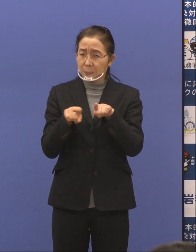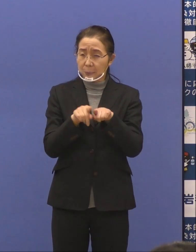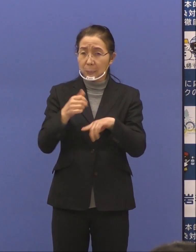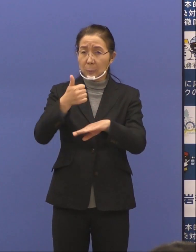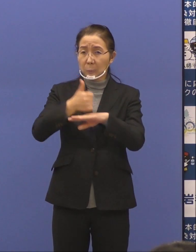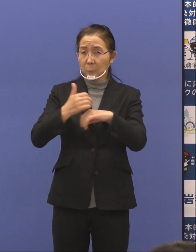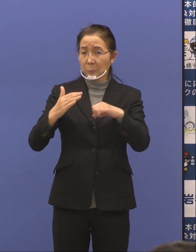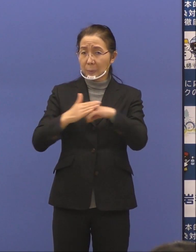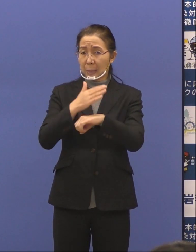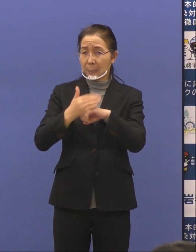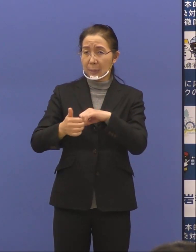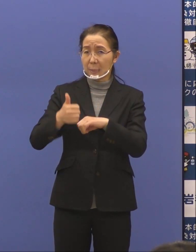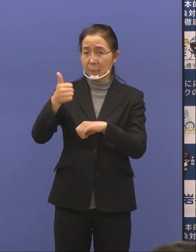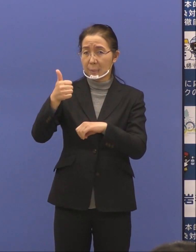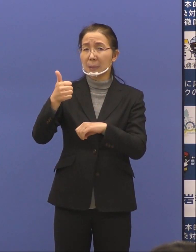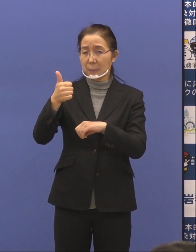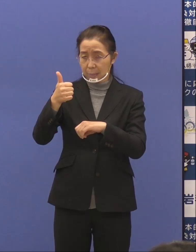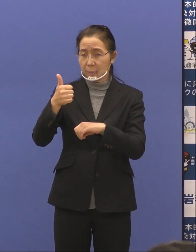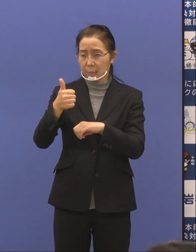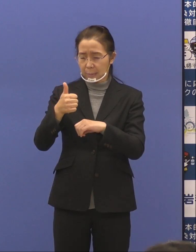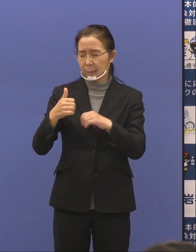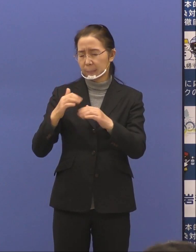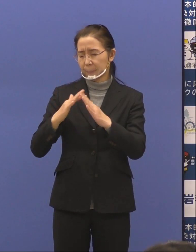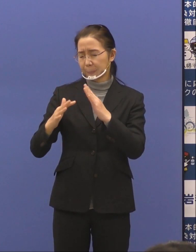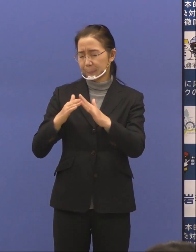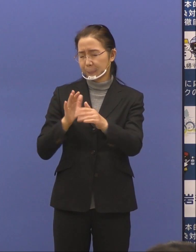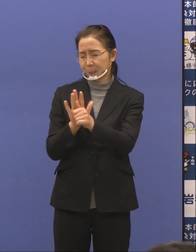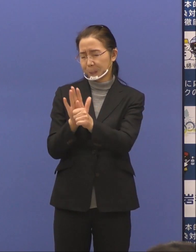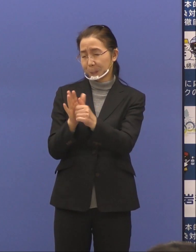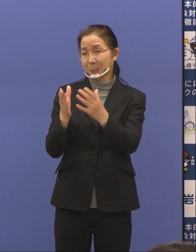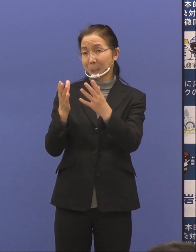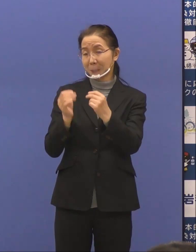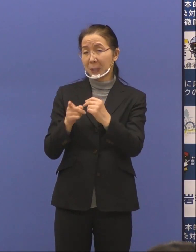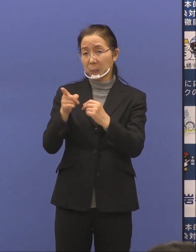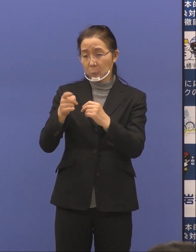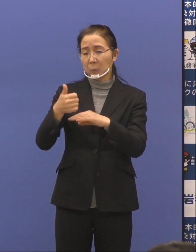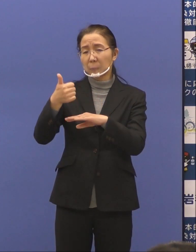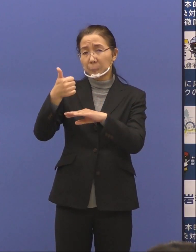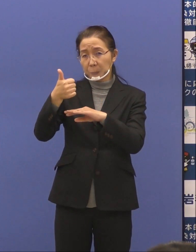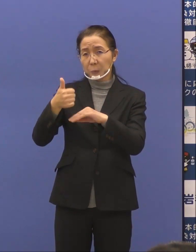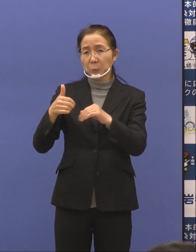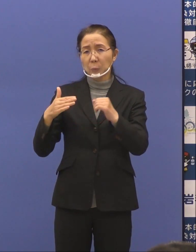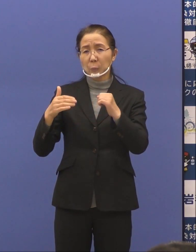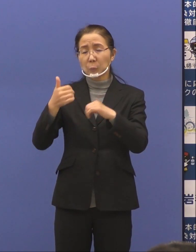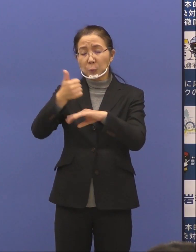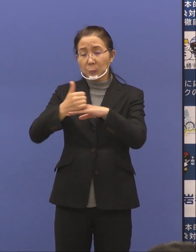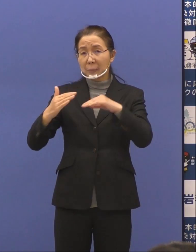浜さんが選挙をしていて、そして朱浜さんと一緒にこの